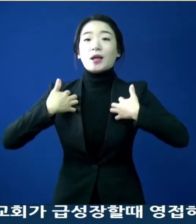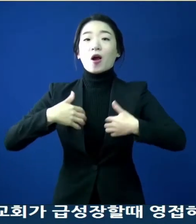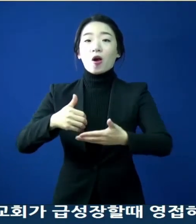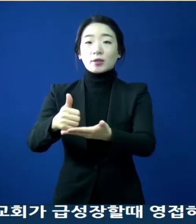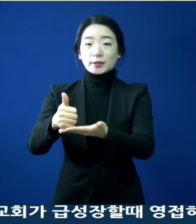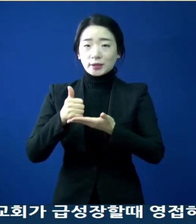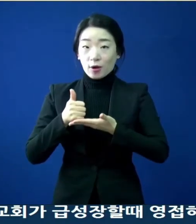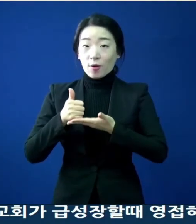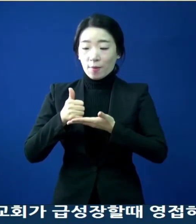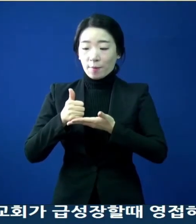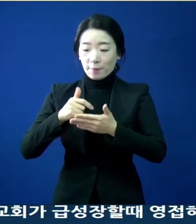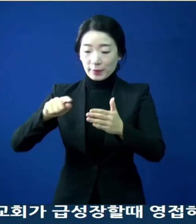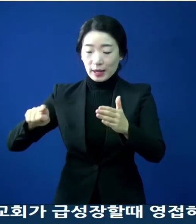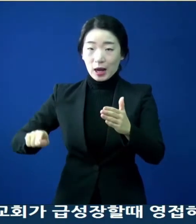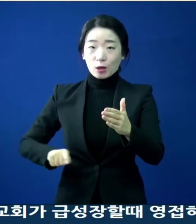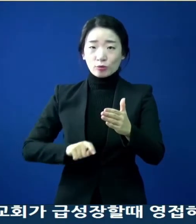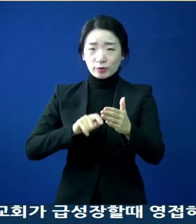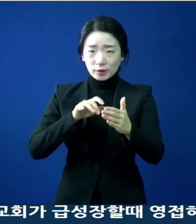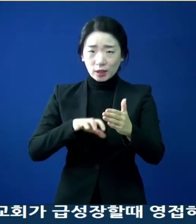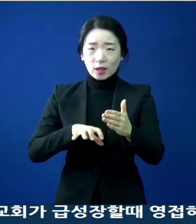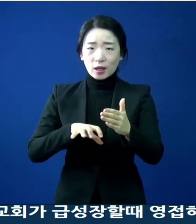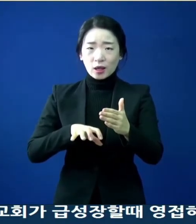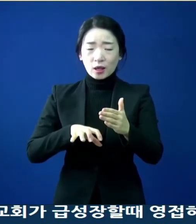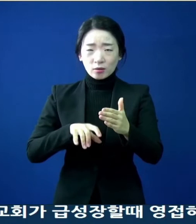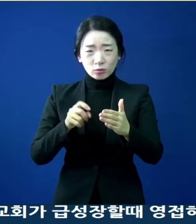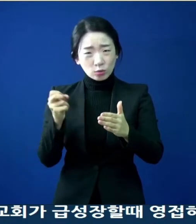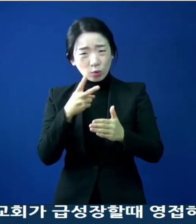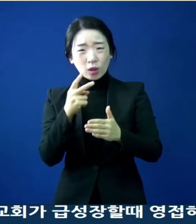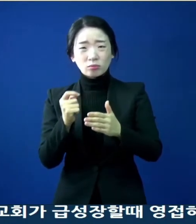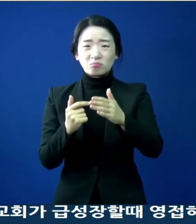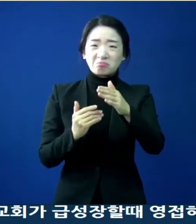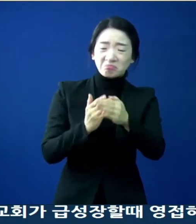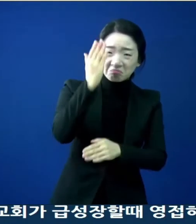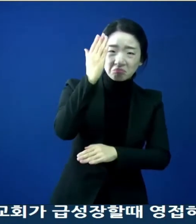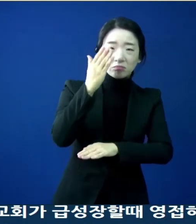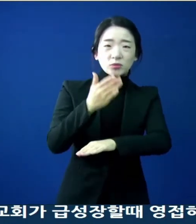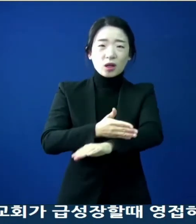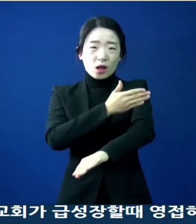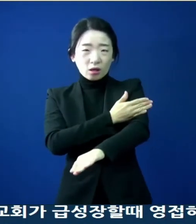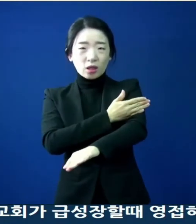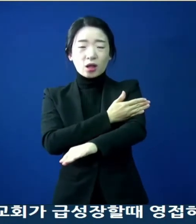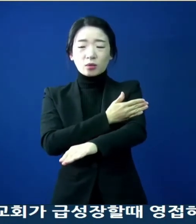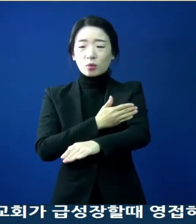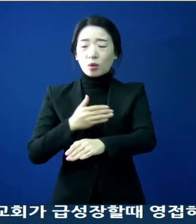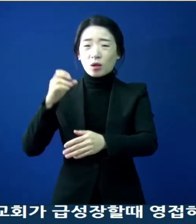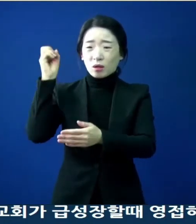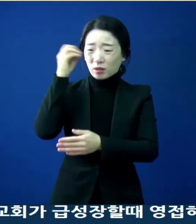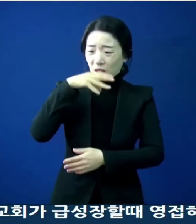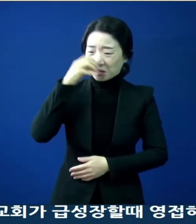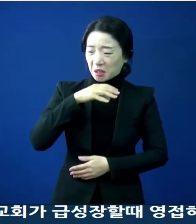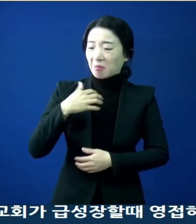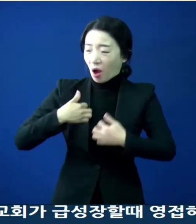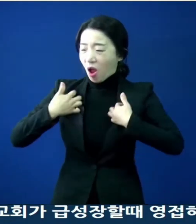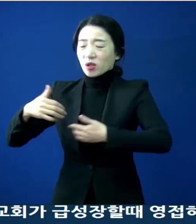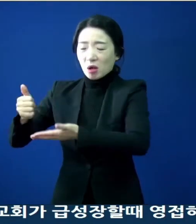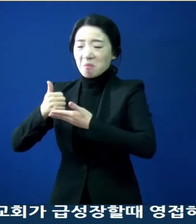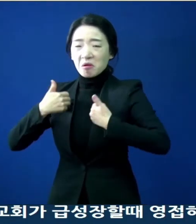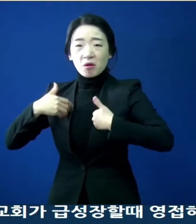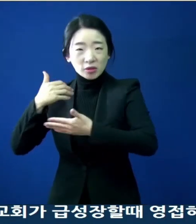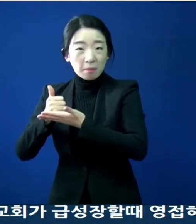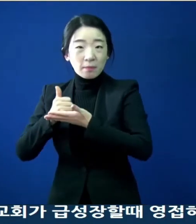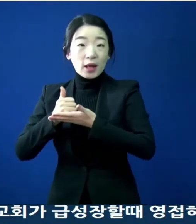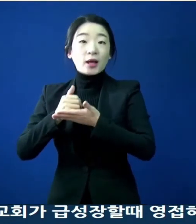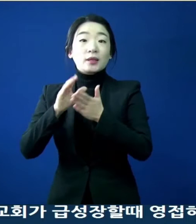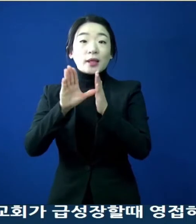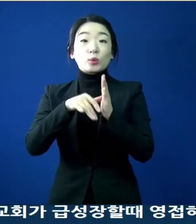하는 일들 중에 다소 과용되거나 남용되는 부분도 없지 않았지만, 이 영접이라는 말이